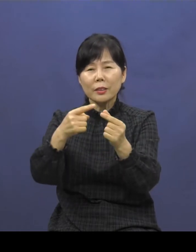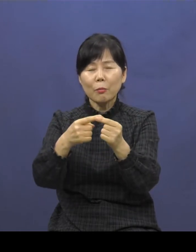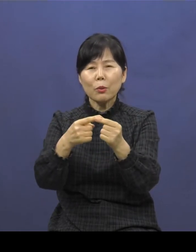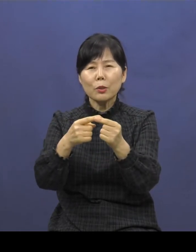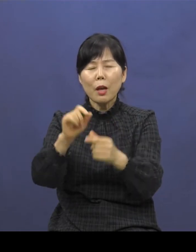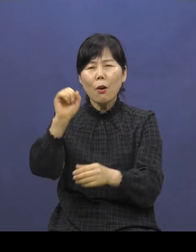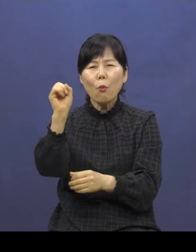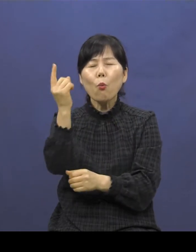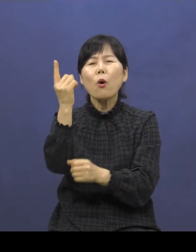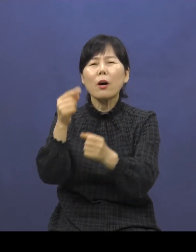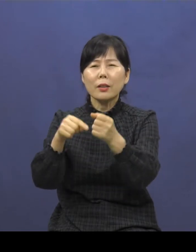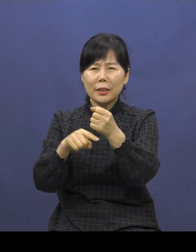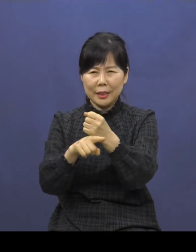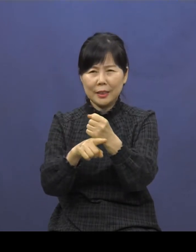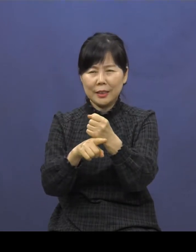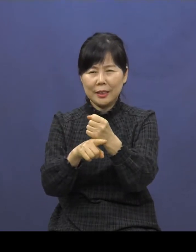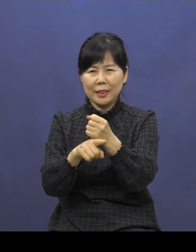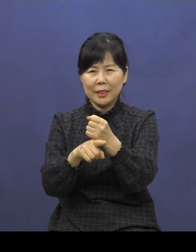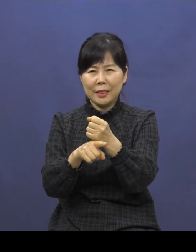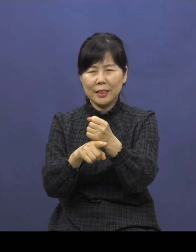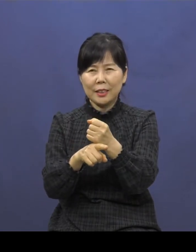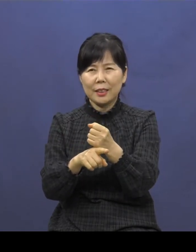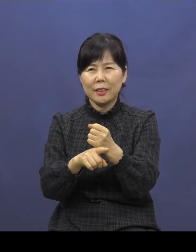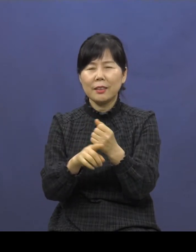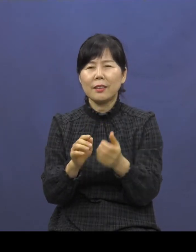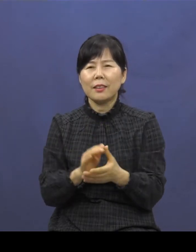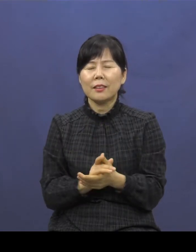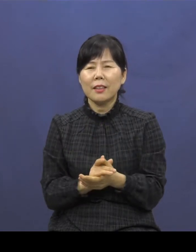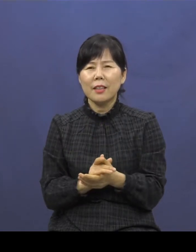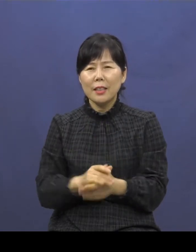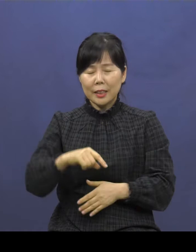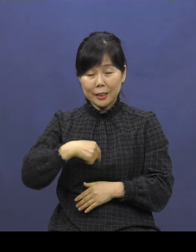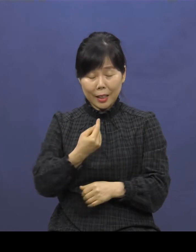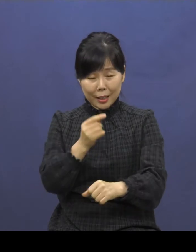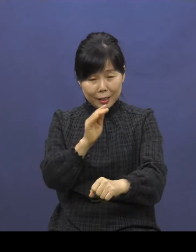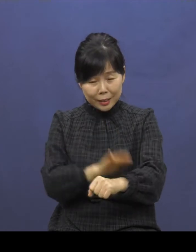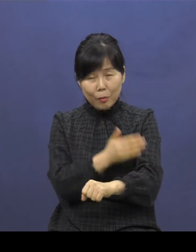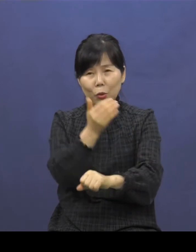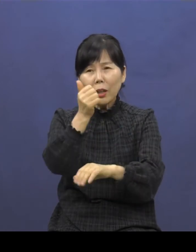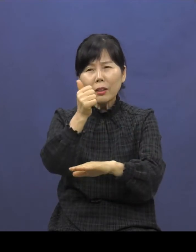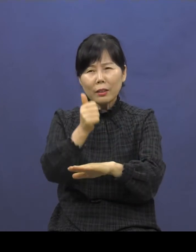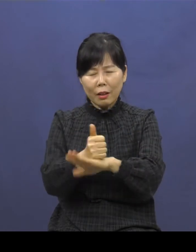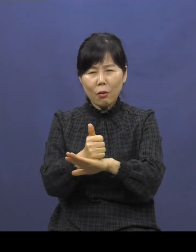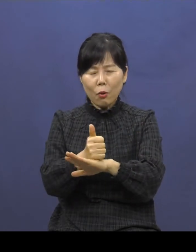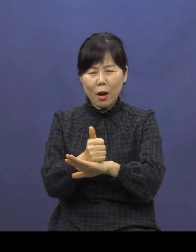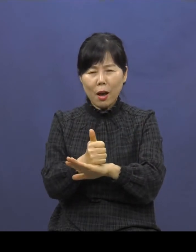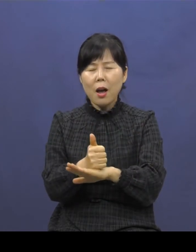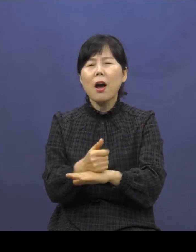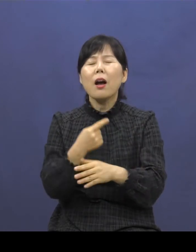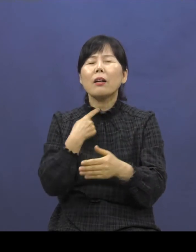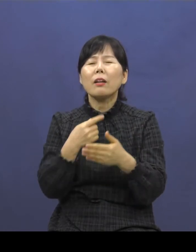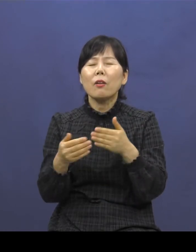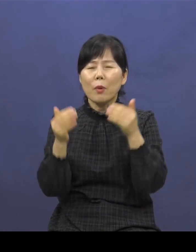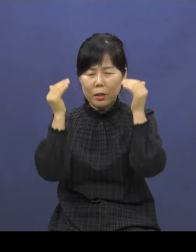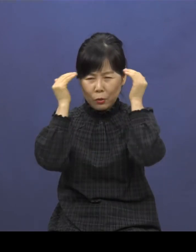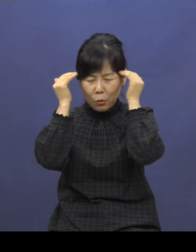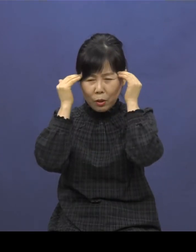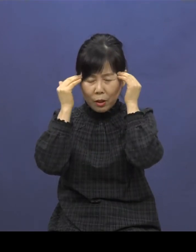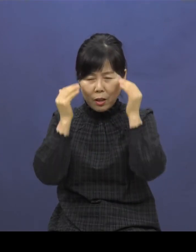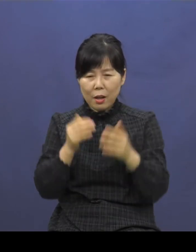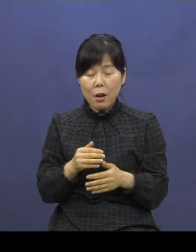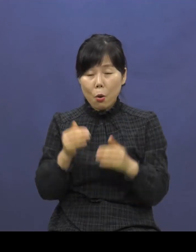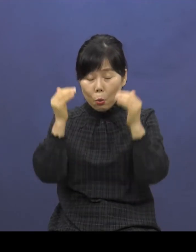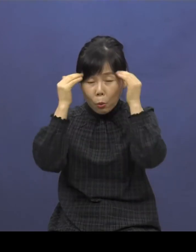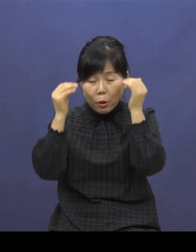원인을 가지고 나눠볼 수가 있는데 그 원인 가운데 첫 번째 자기가 잘못해서 겪게 된 고난입니다. 고난의